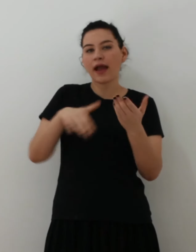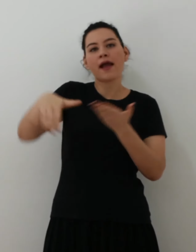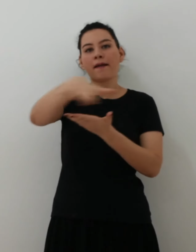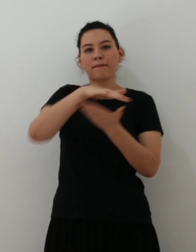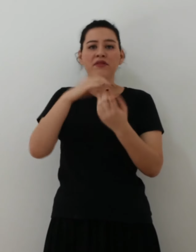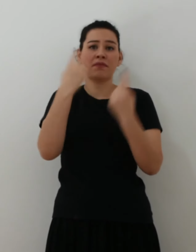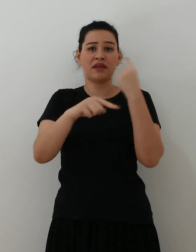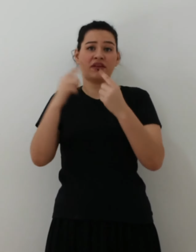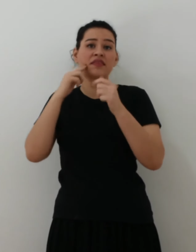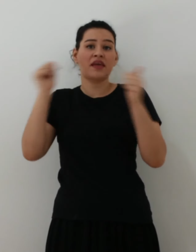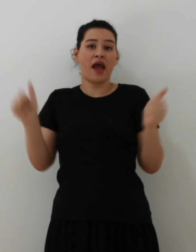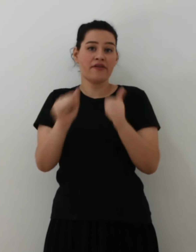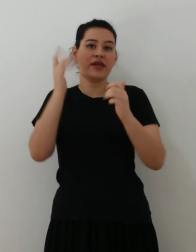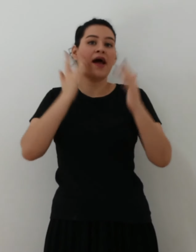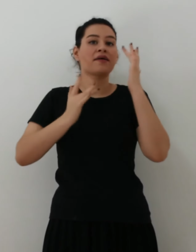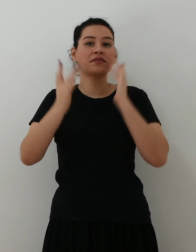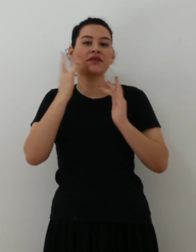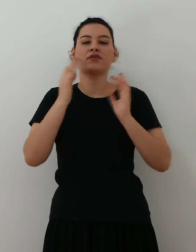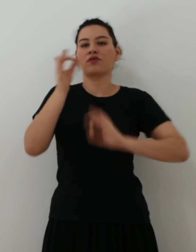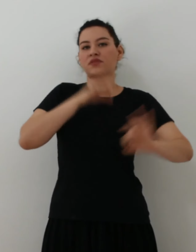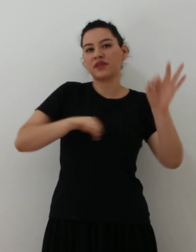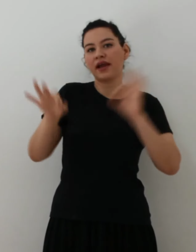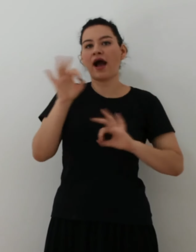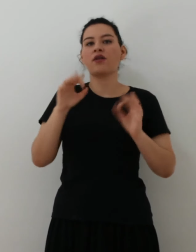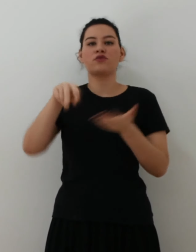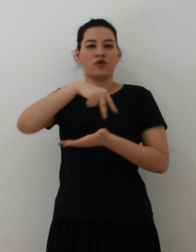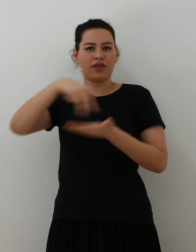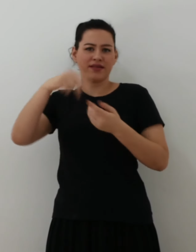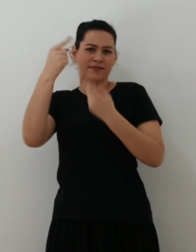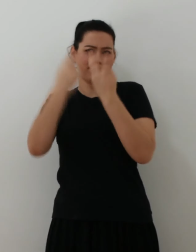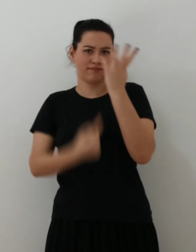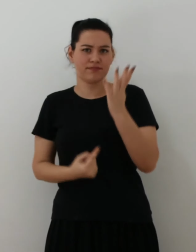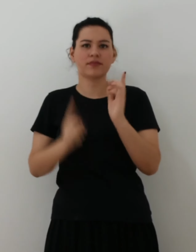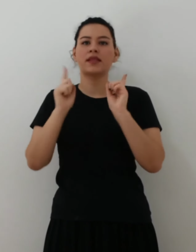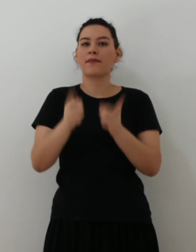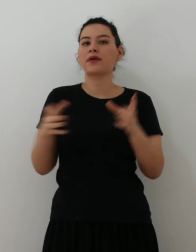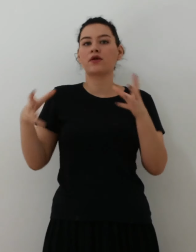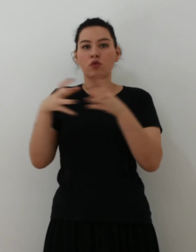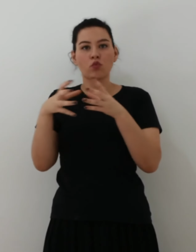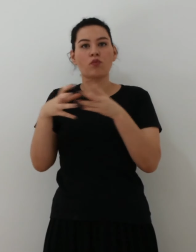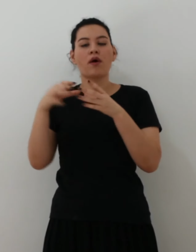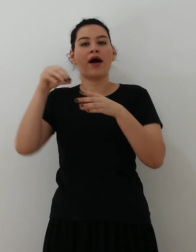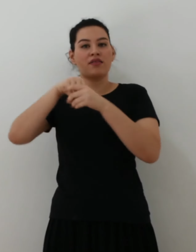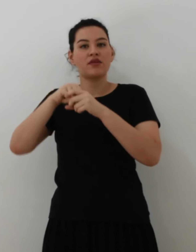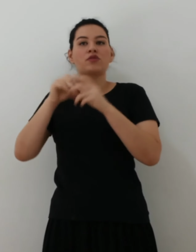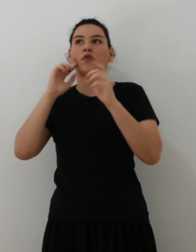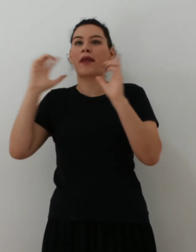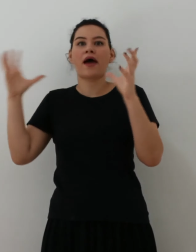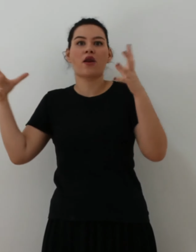disciplinas artísticas, teatro, danza, etc. y grupos asociativos para reuniones, encuentros